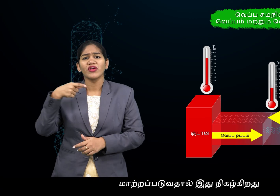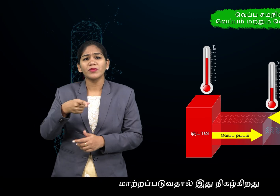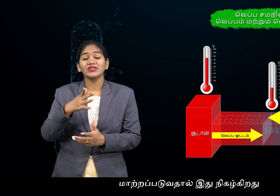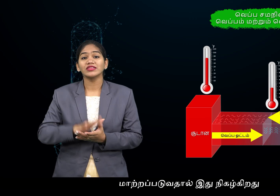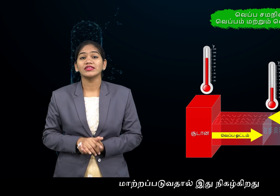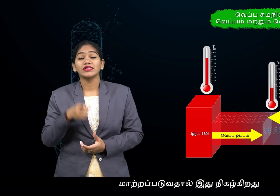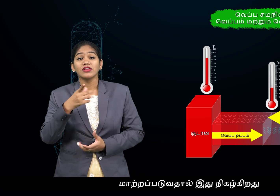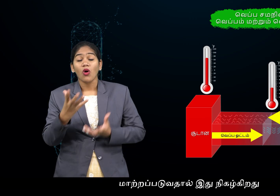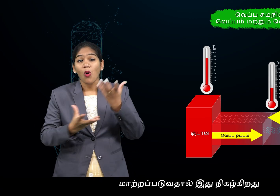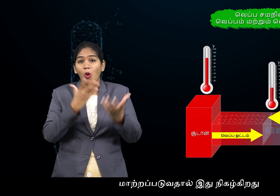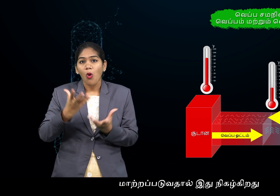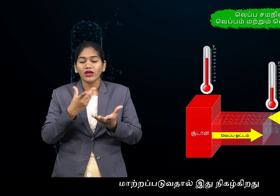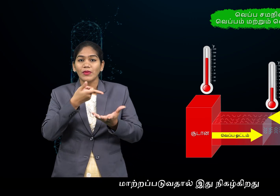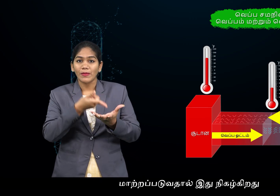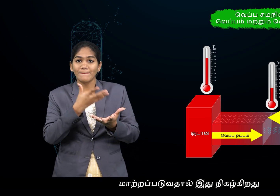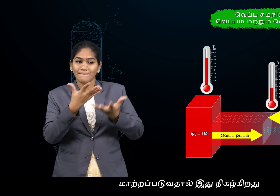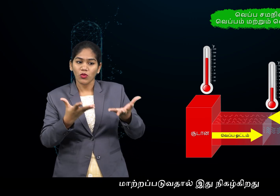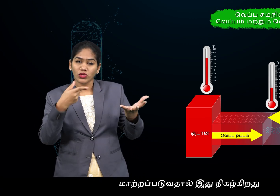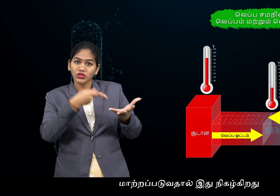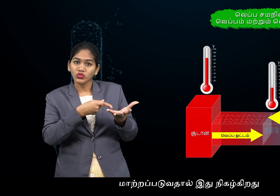மாற்றப்படுவதால் இது நிகழ்கிறது.